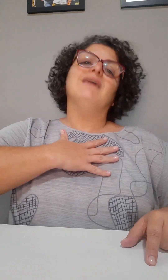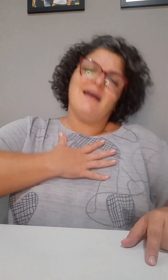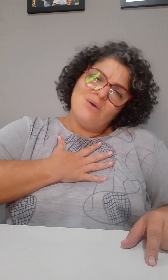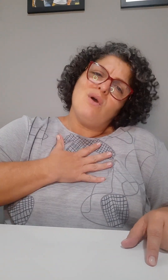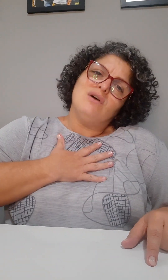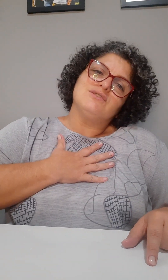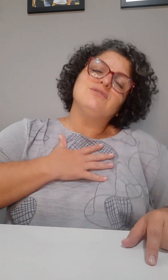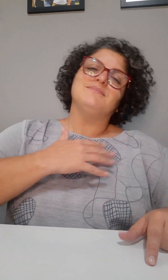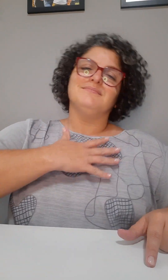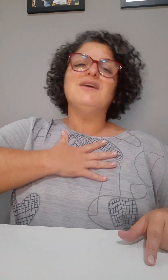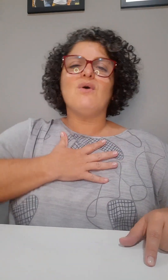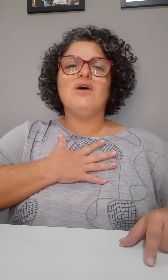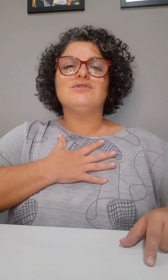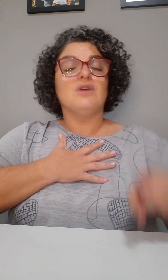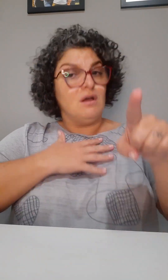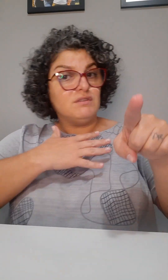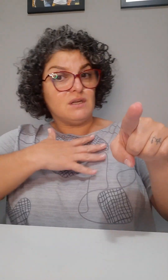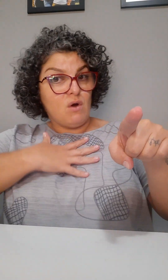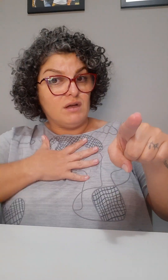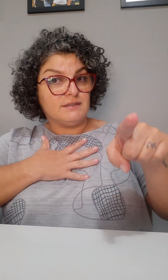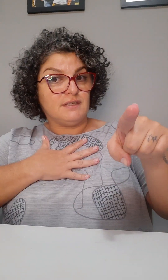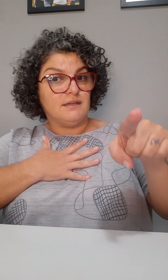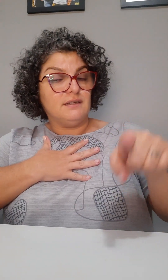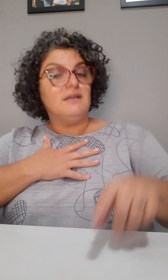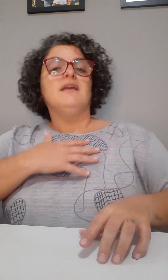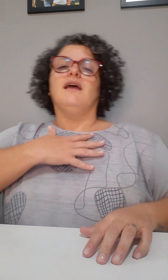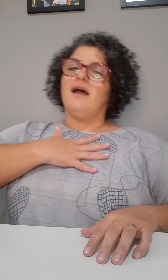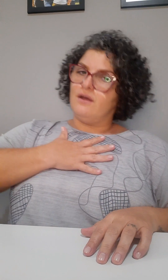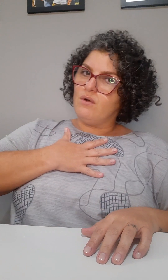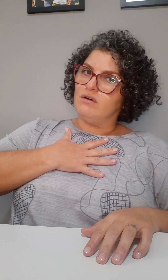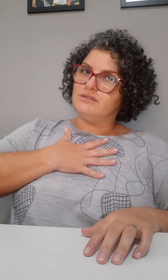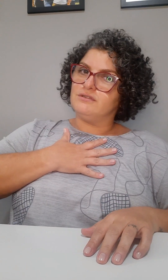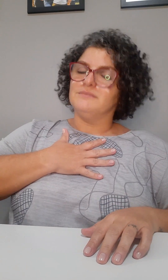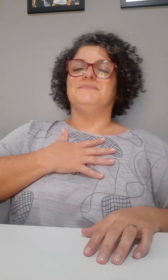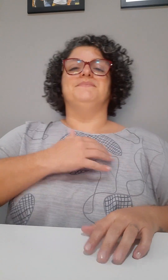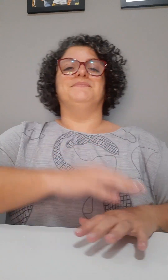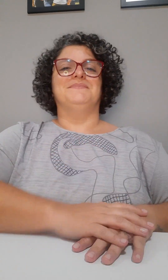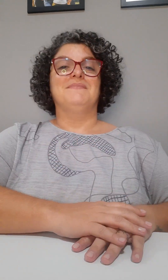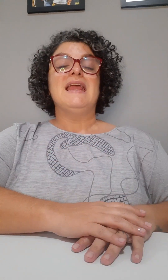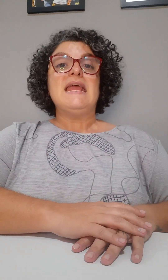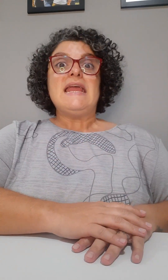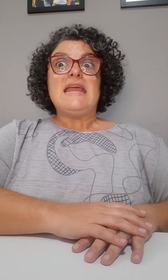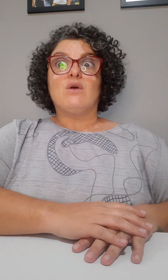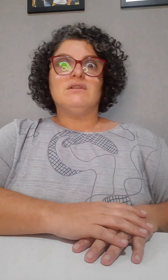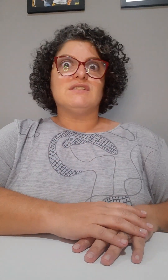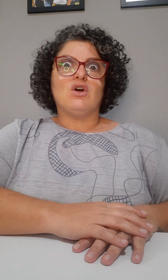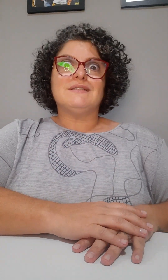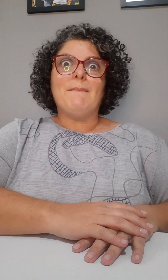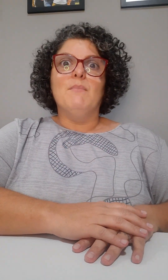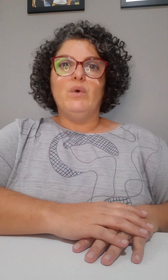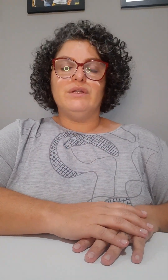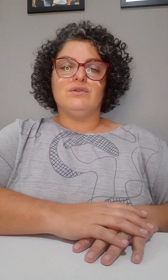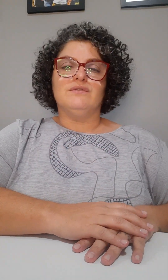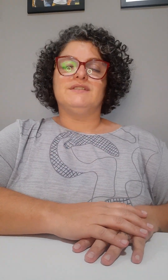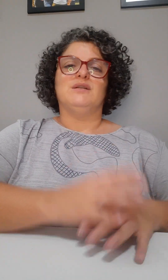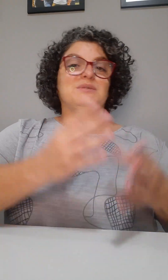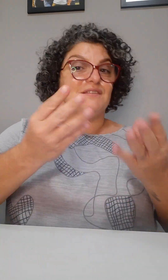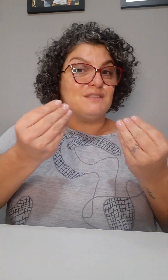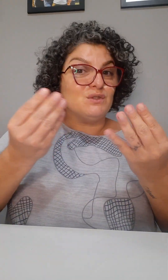Ah, eu gosto. Eu gosto. Você gosta? Ah, eu gosto. E quando você gosta muito, você não precisa fazer o sinal